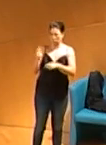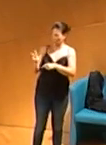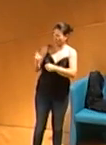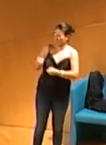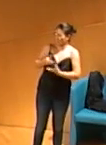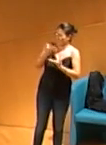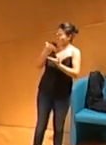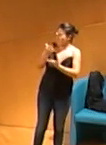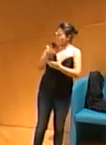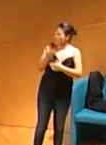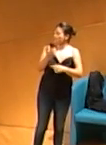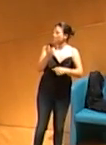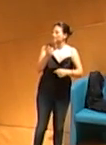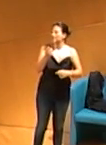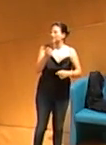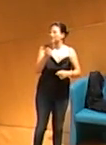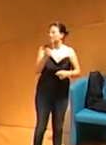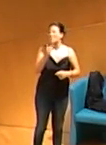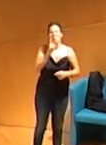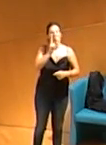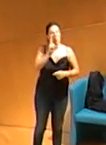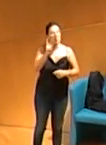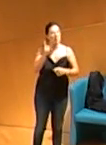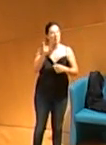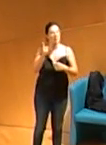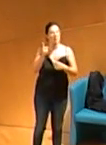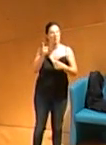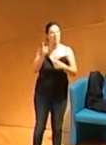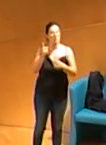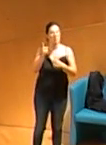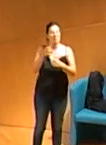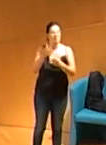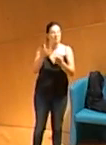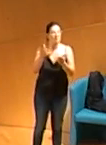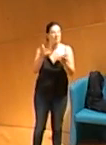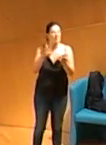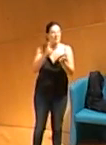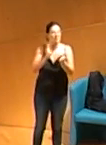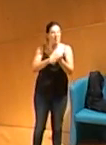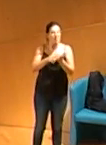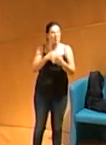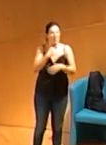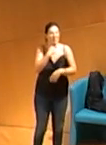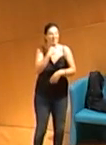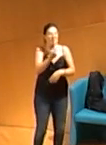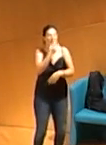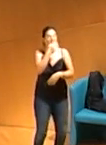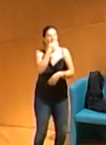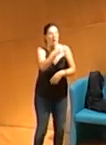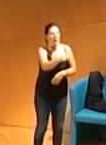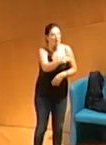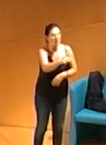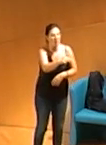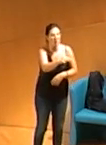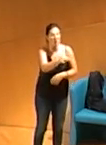dites, il n'arrête pas de nous parler. Il ne parle pas de vive voix, mais il nous parle et nous devons les